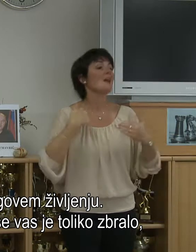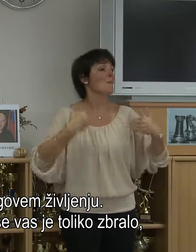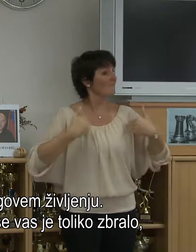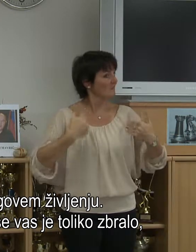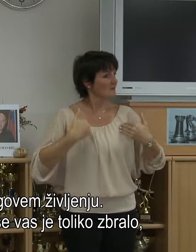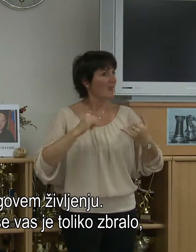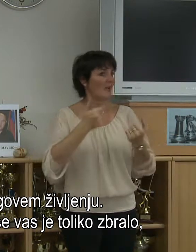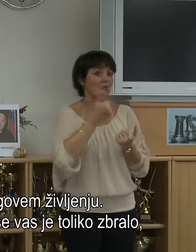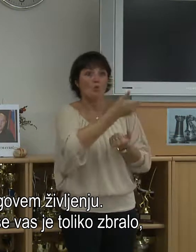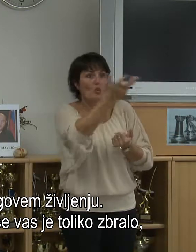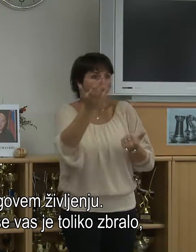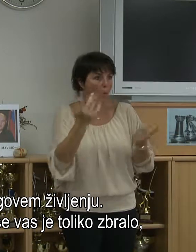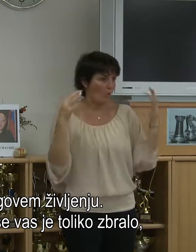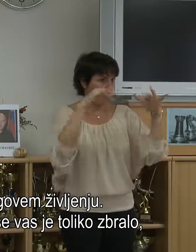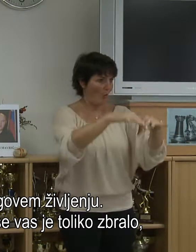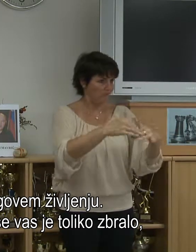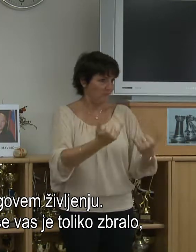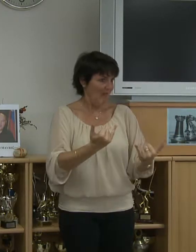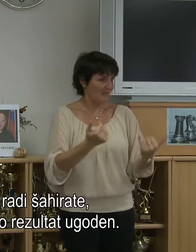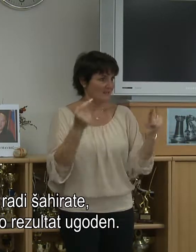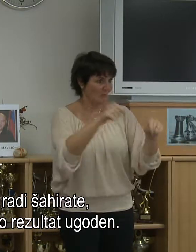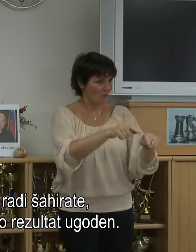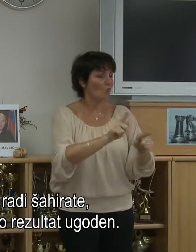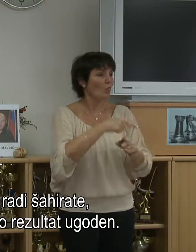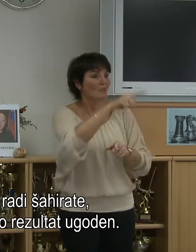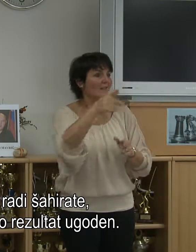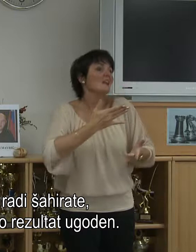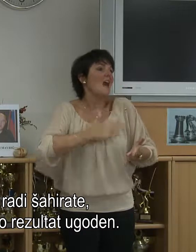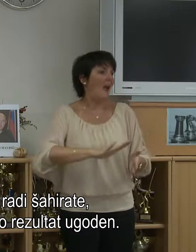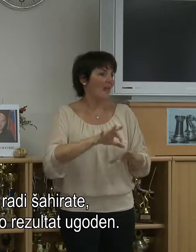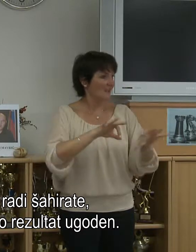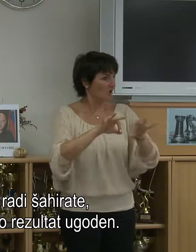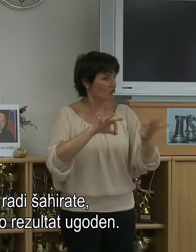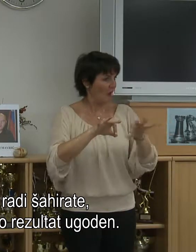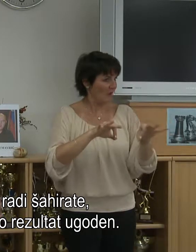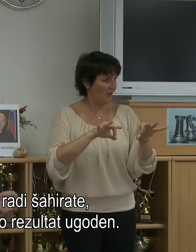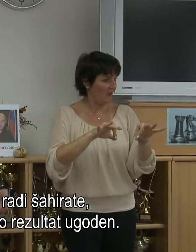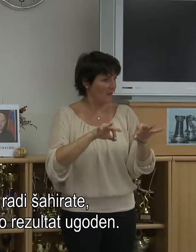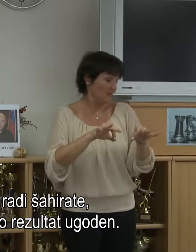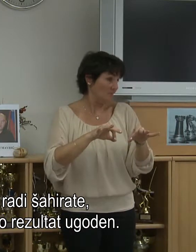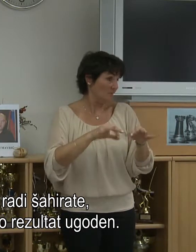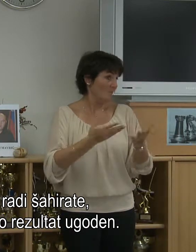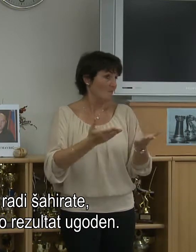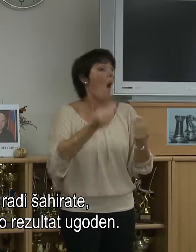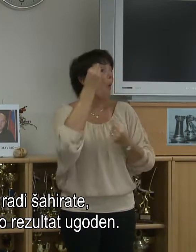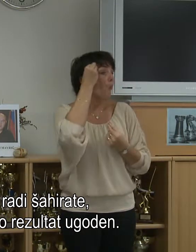se vas je toliko zbralo, da tudi vi radi šahirate, pa upam, da bo